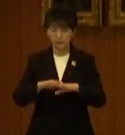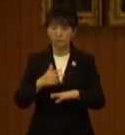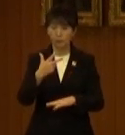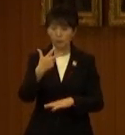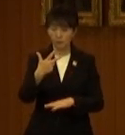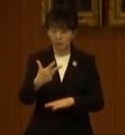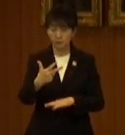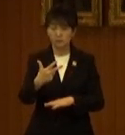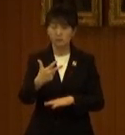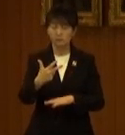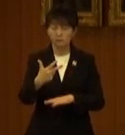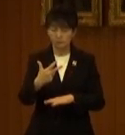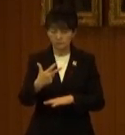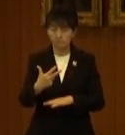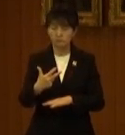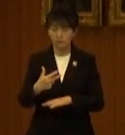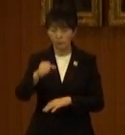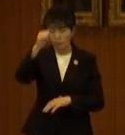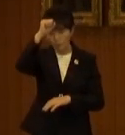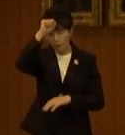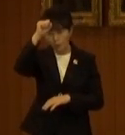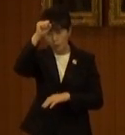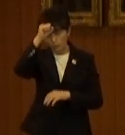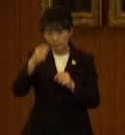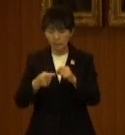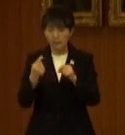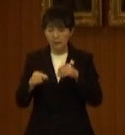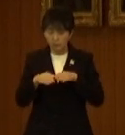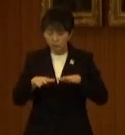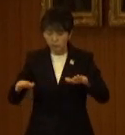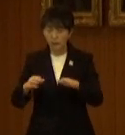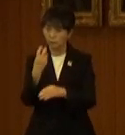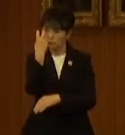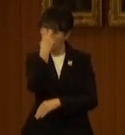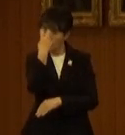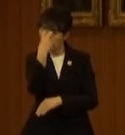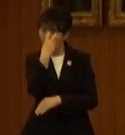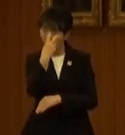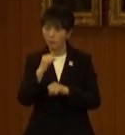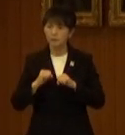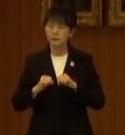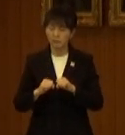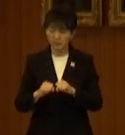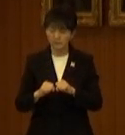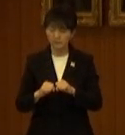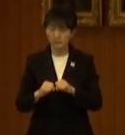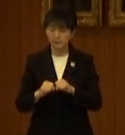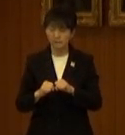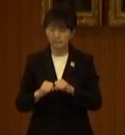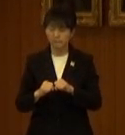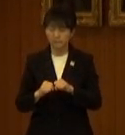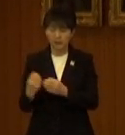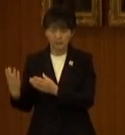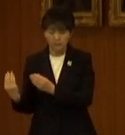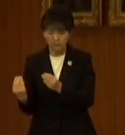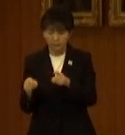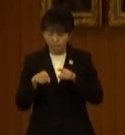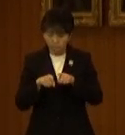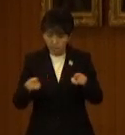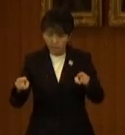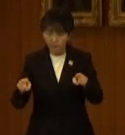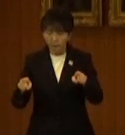ても、疫学調査の強化を図ってまいりますけれども、徹底した感染対策を実施を